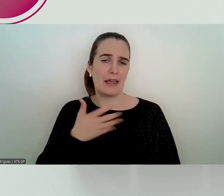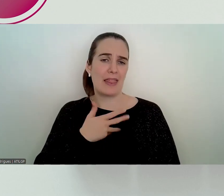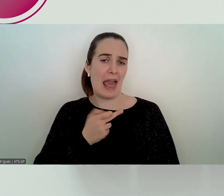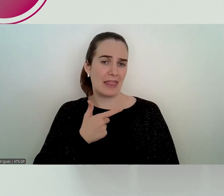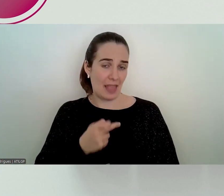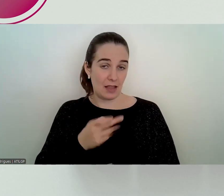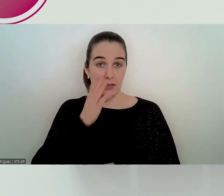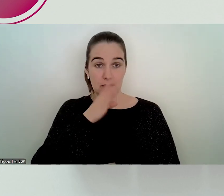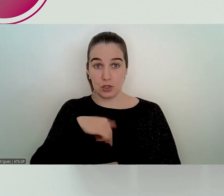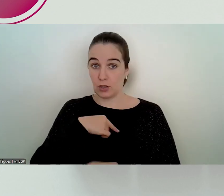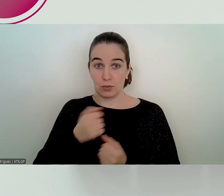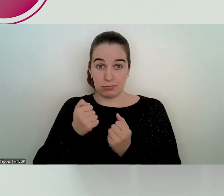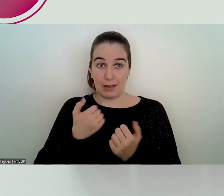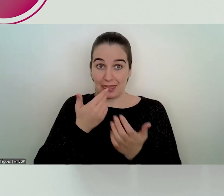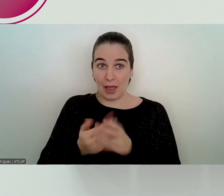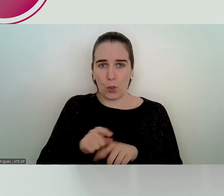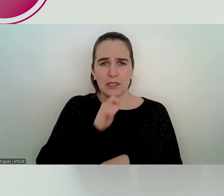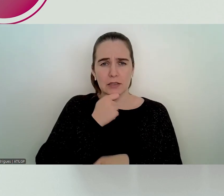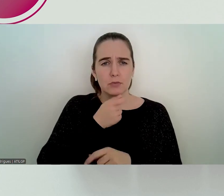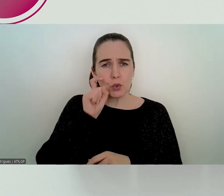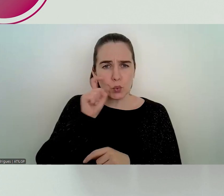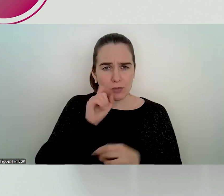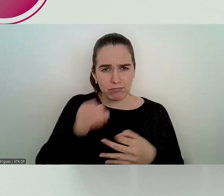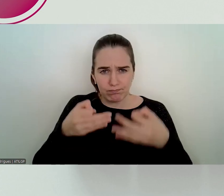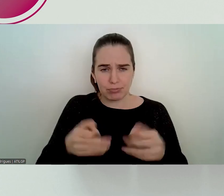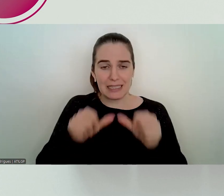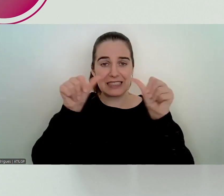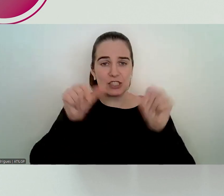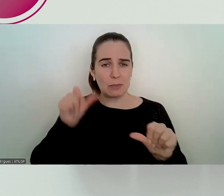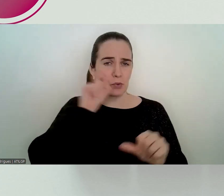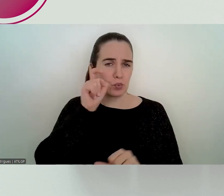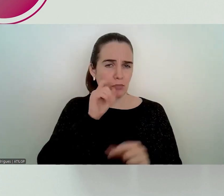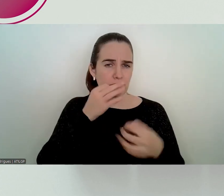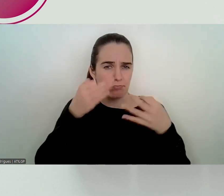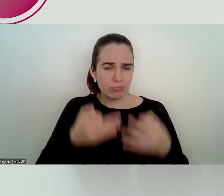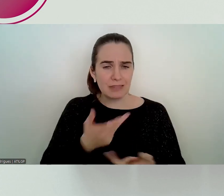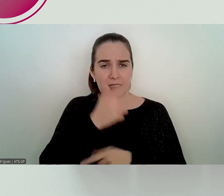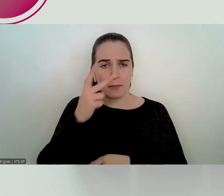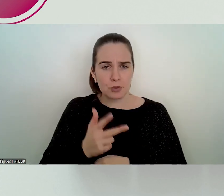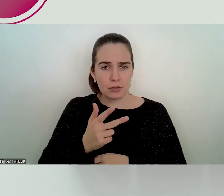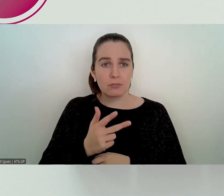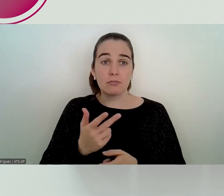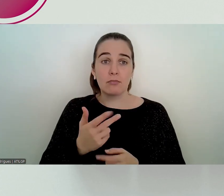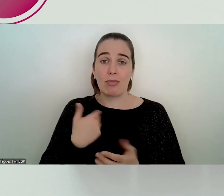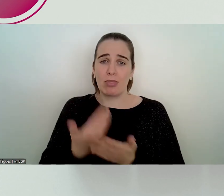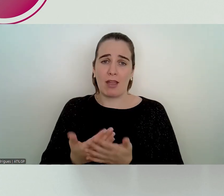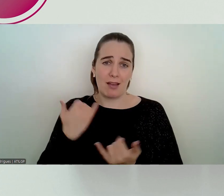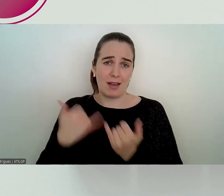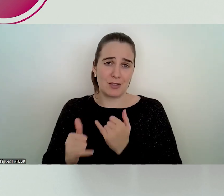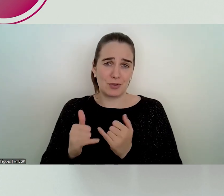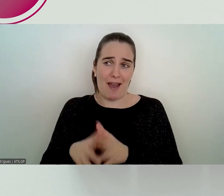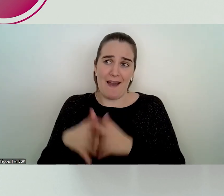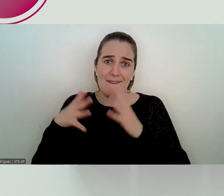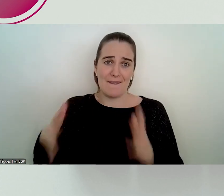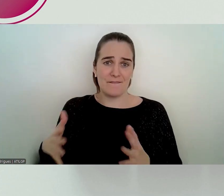não conseguimos garantir a integridade dos sistemas, nós corremos riscos ampliados pela questão